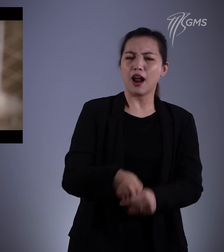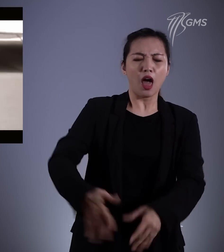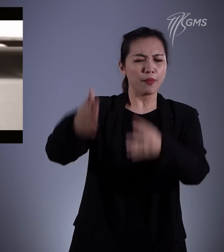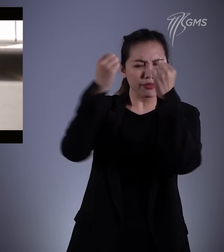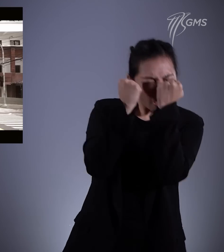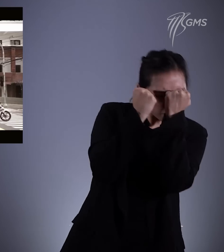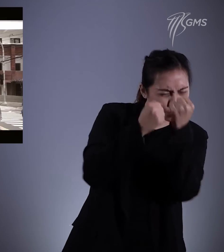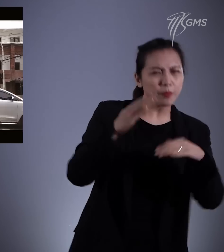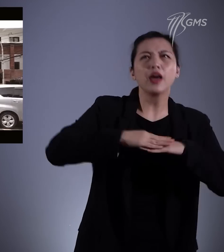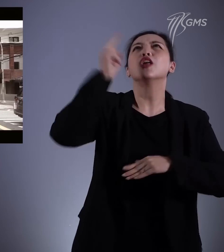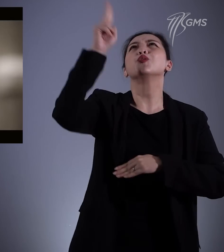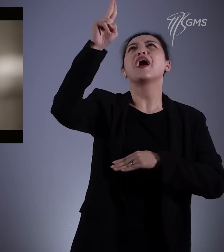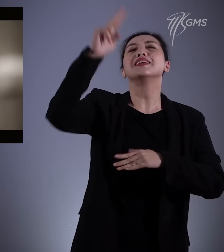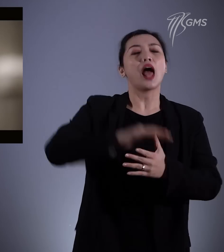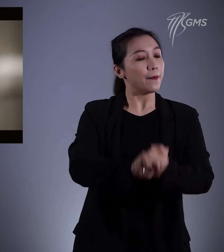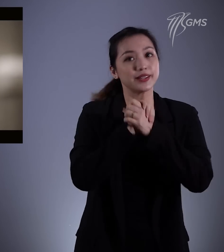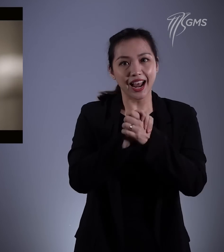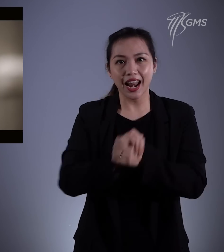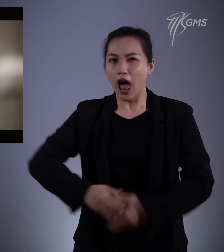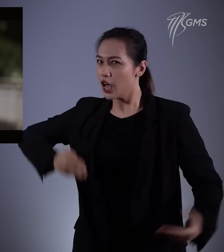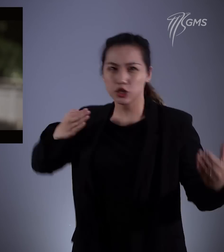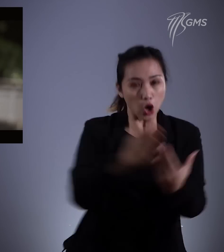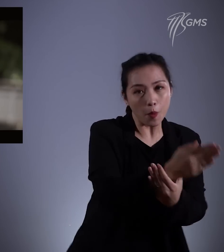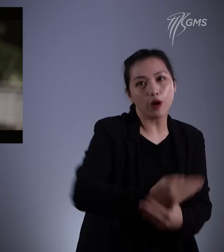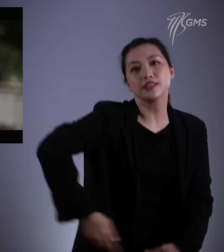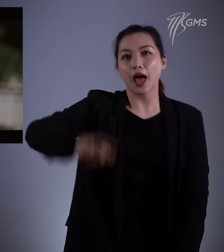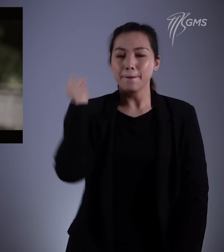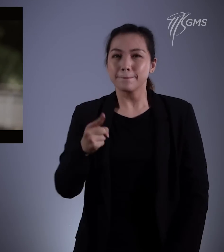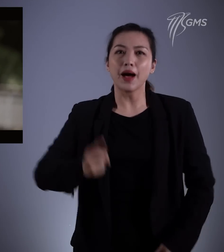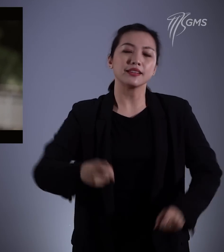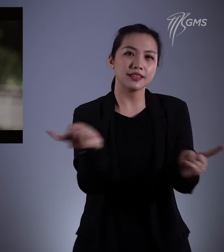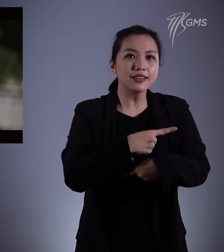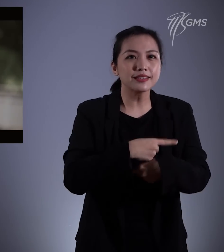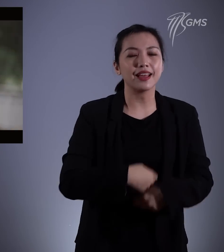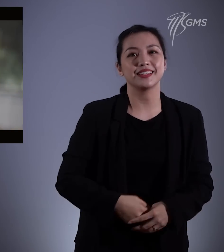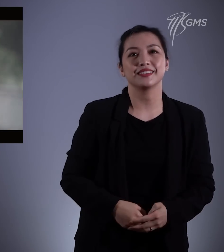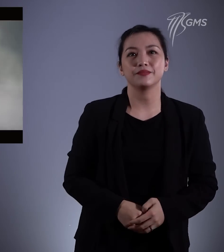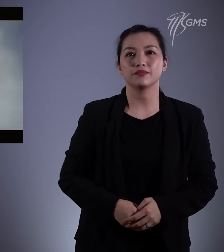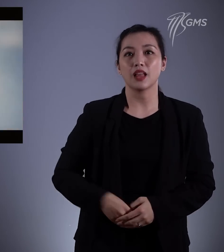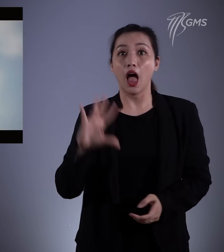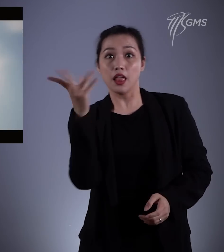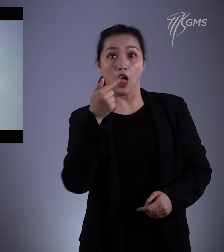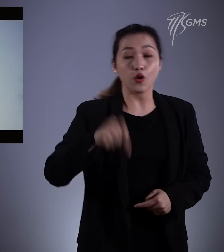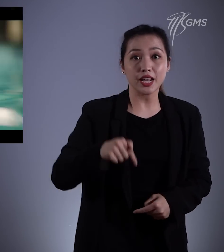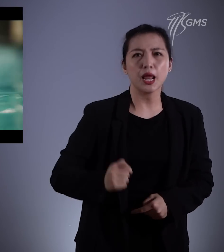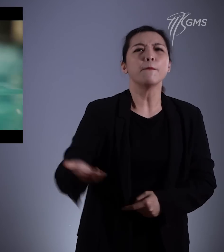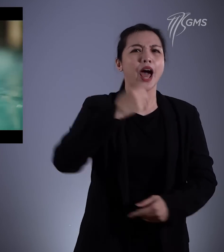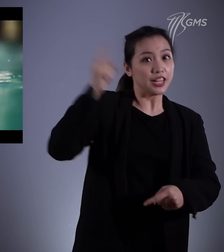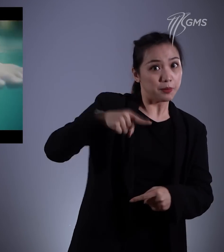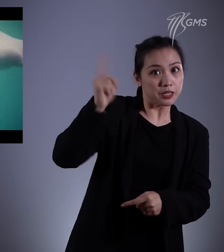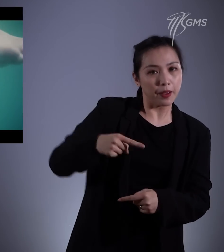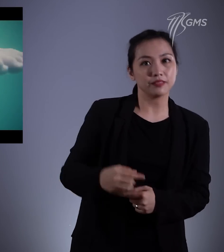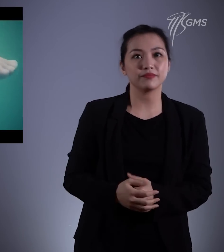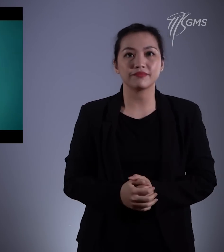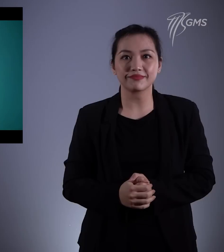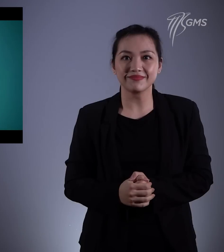Percayalah, breakthrough, terobosan itu akan terjadi bukan dari pedangmu. Tahun ini mari kita percepat diri.